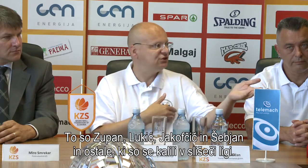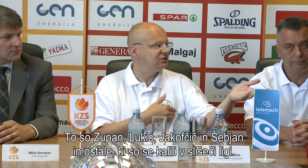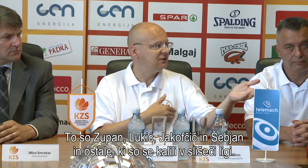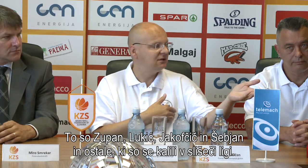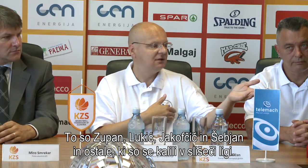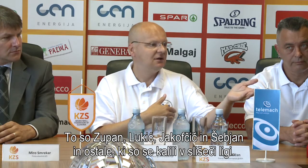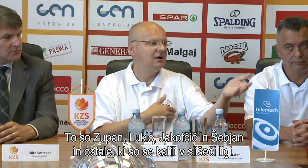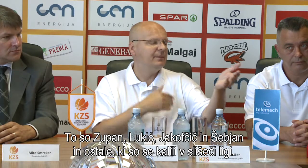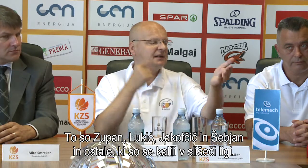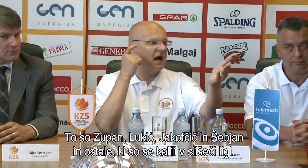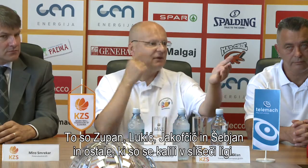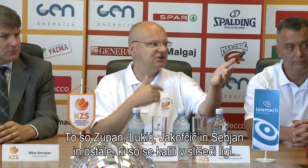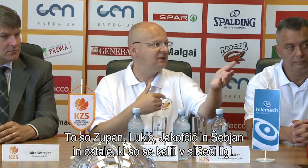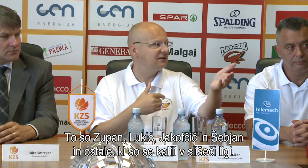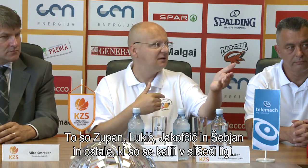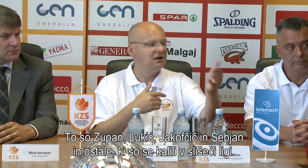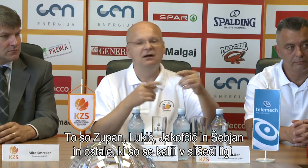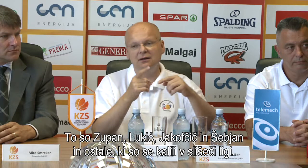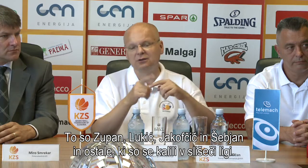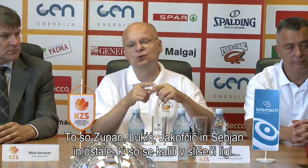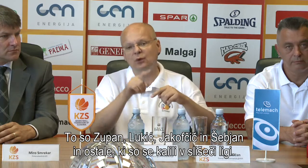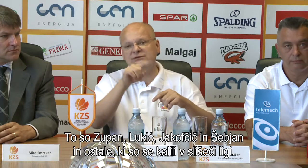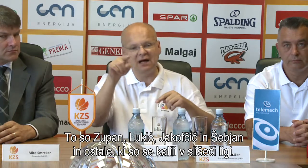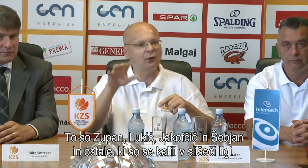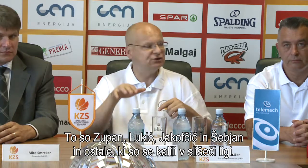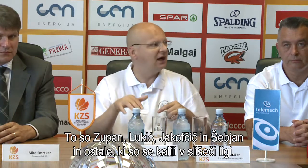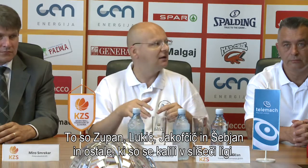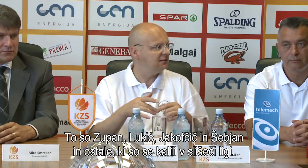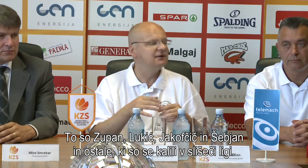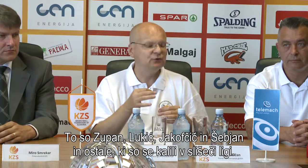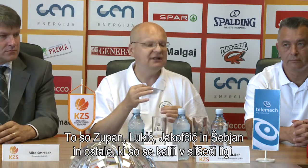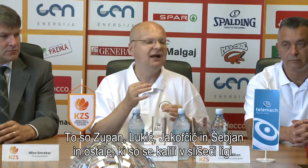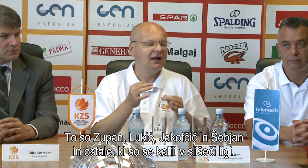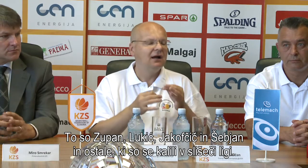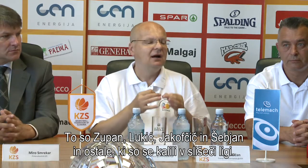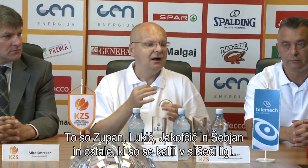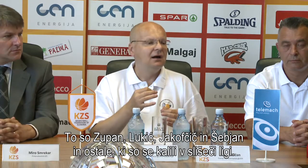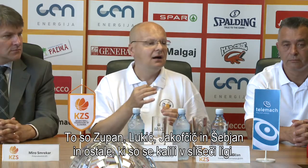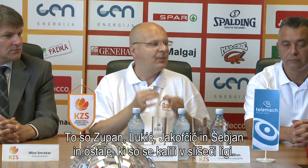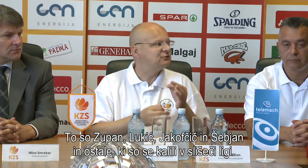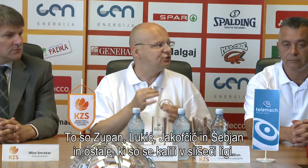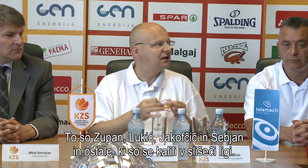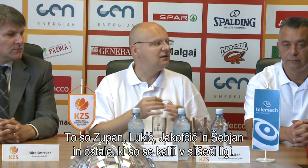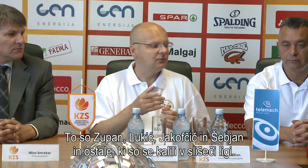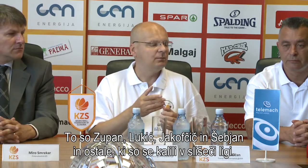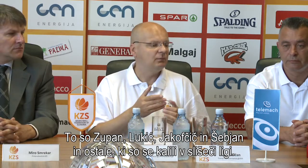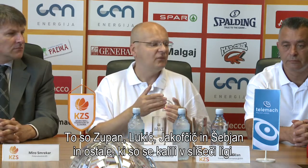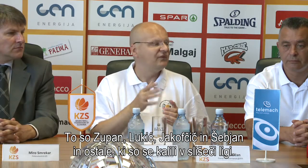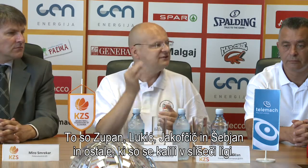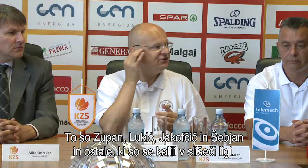Miha Jakovčič in Dami Šebjan. In ostali košarkarji, ki so se preizkušali prav tako